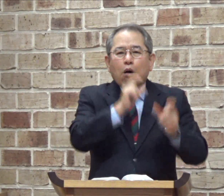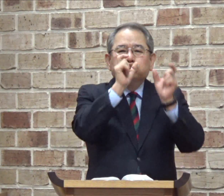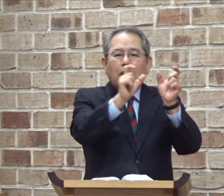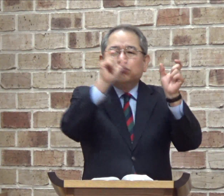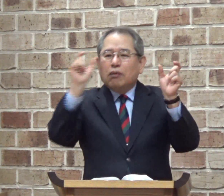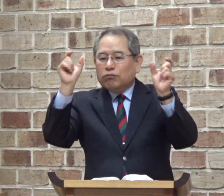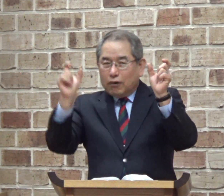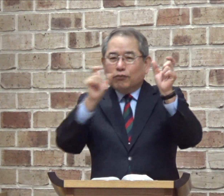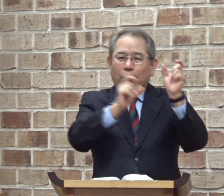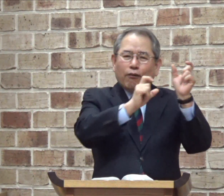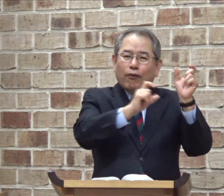간단히 말하면